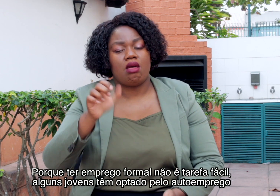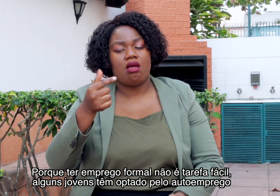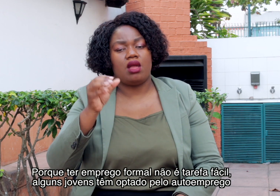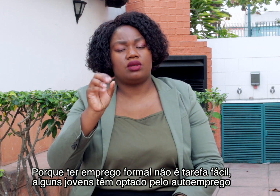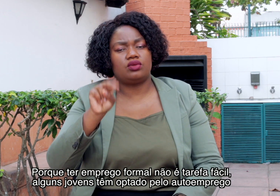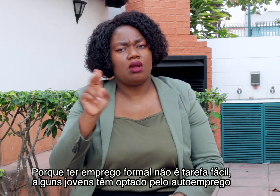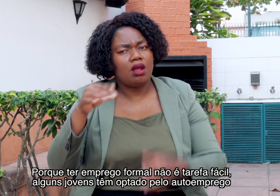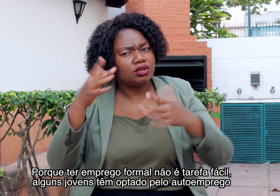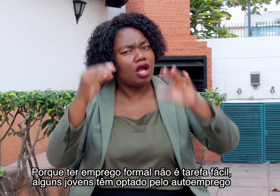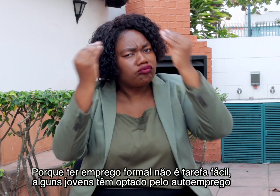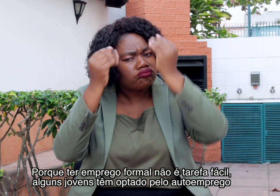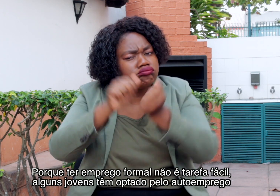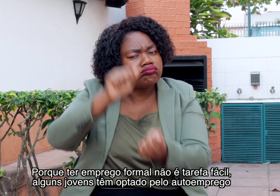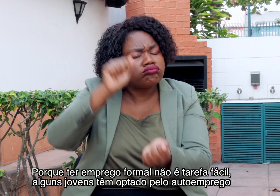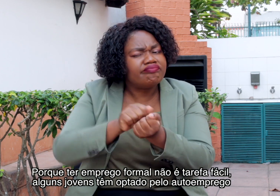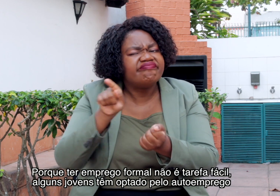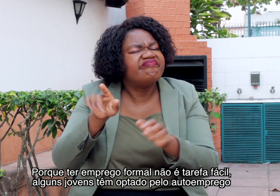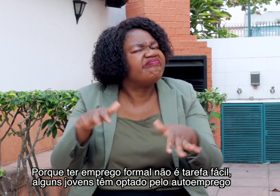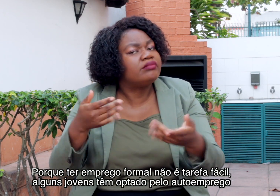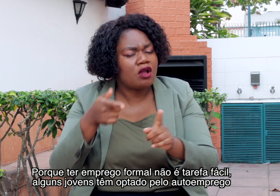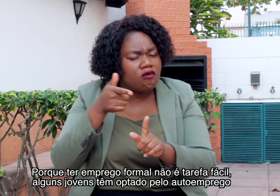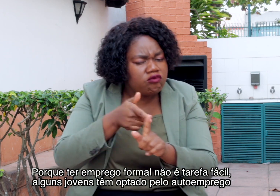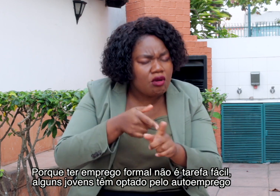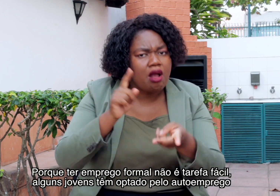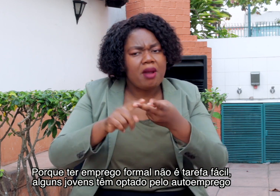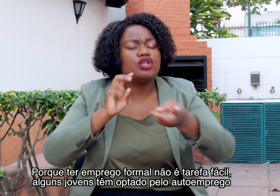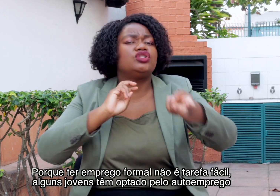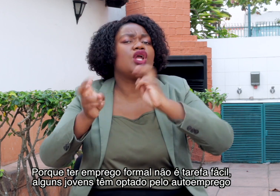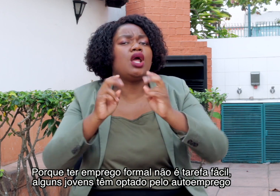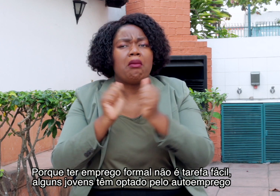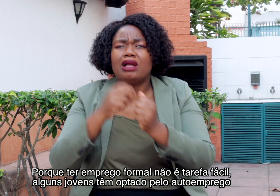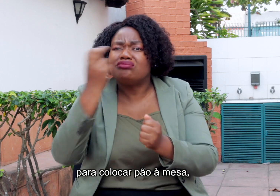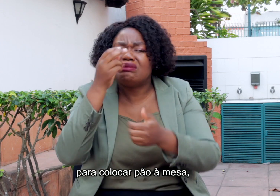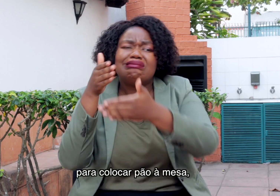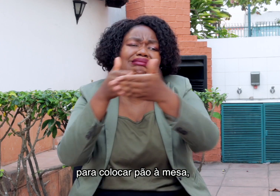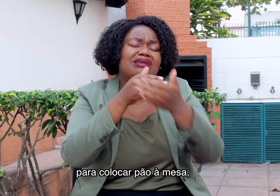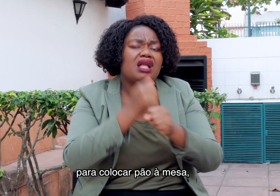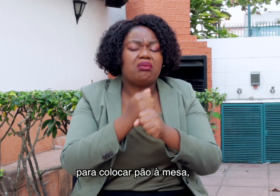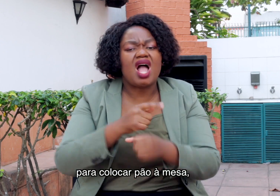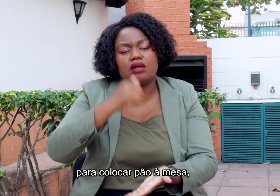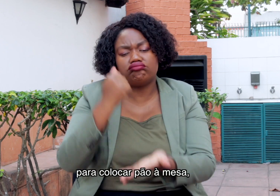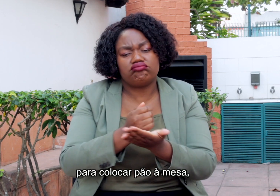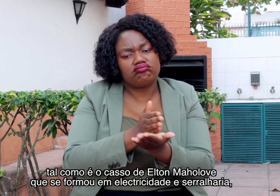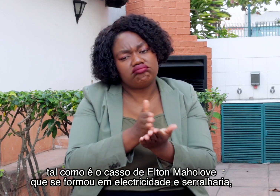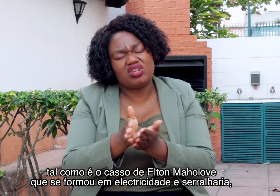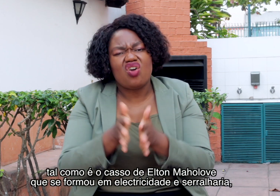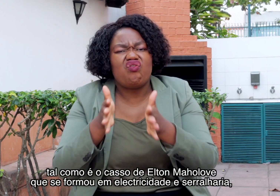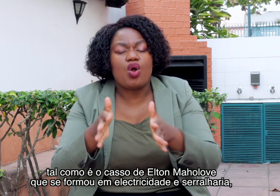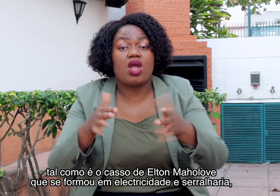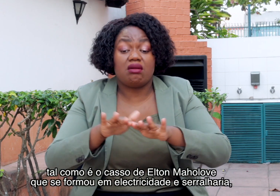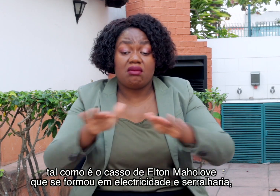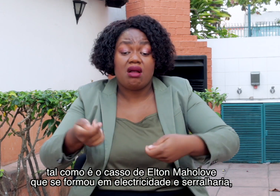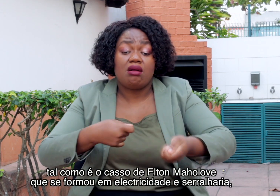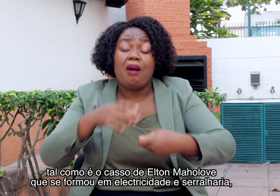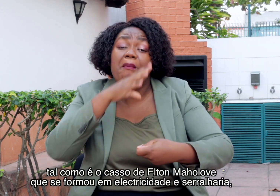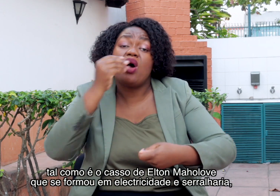Porque ter emprego formal não é tarefa fácil, alguns jovens têm optado pelo autoemprego para colocar pão à mesa, tal como é o